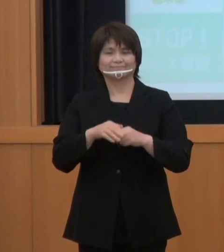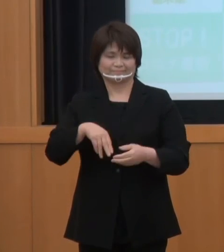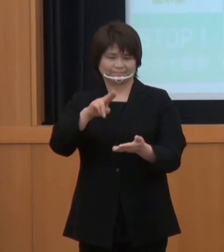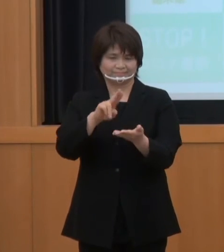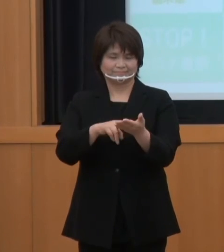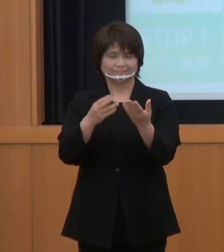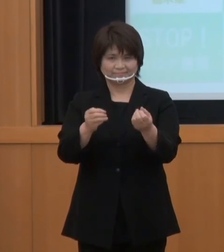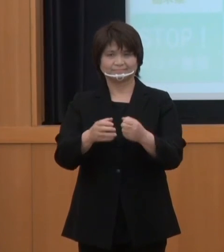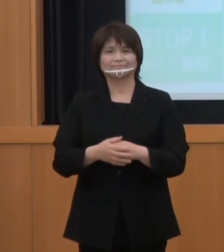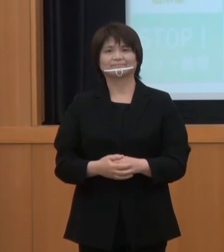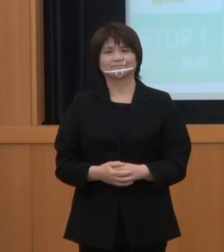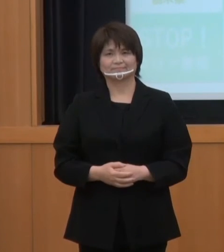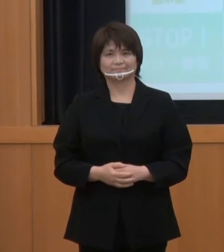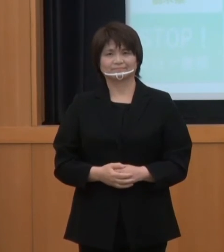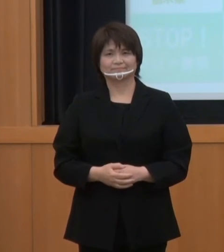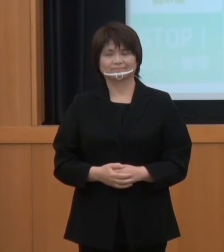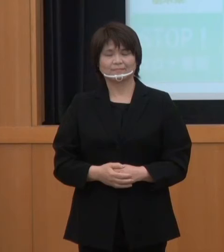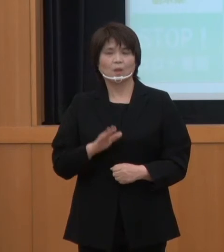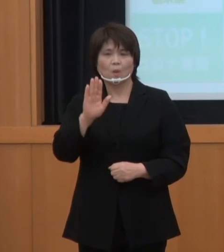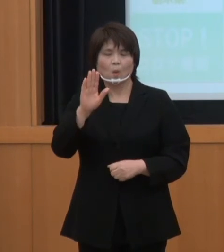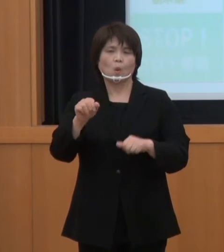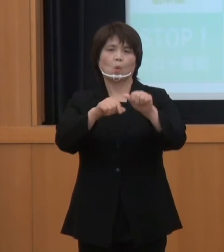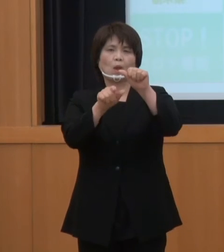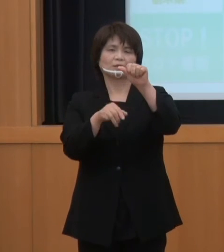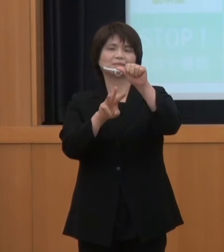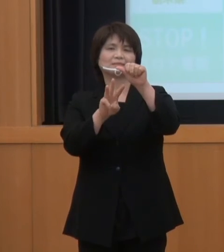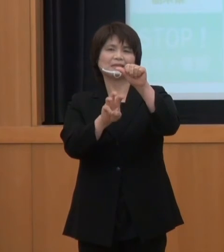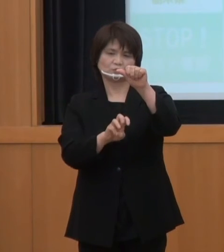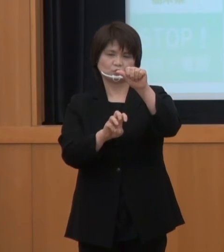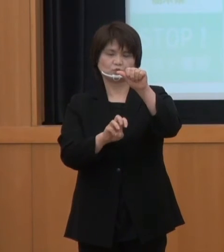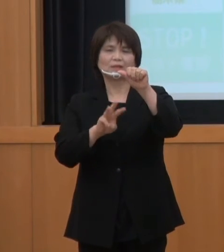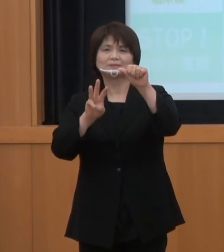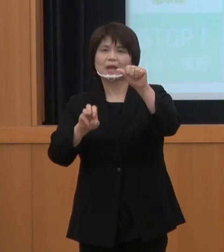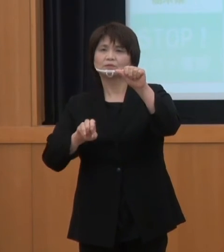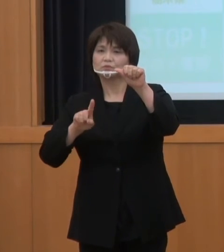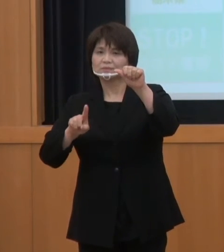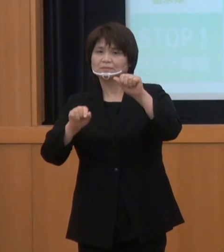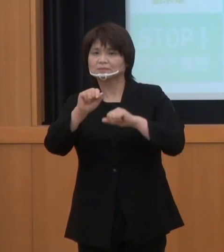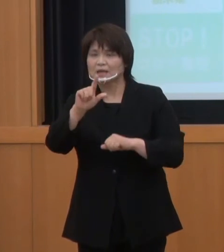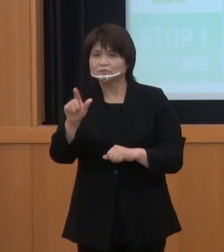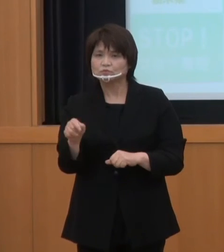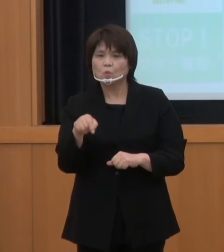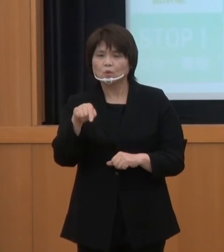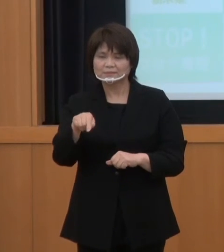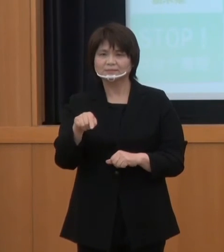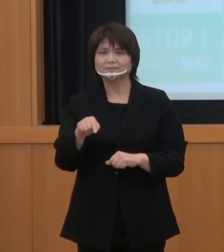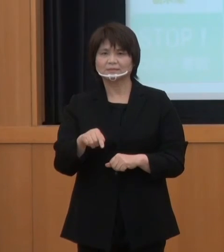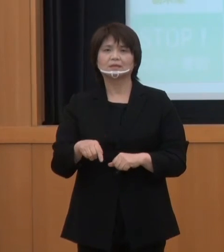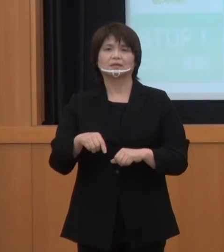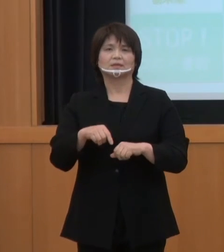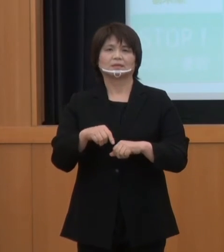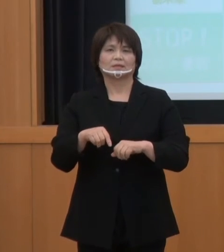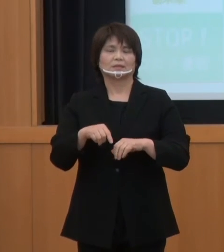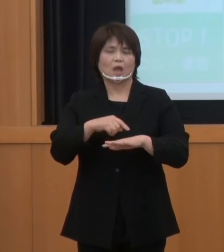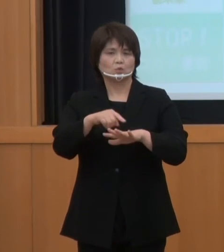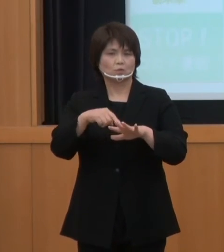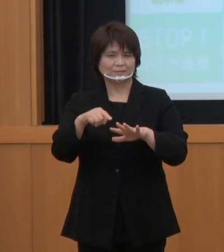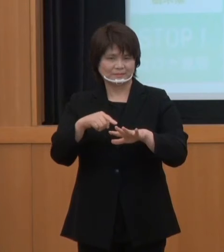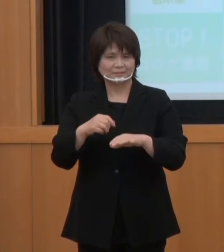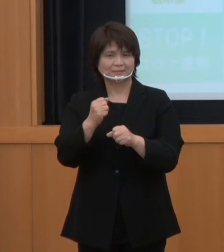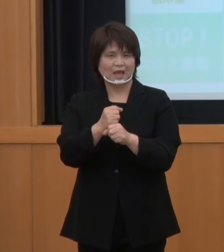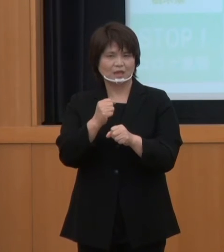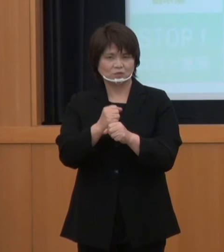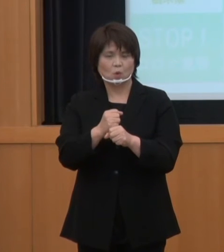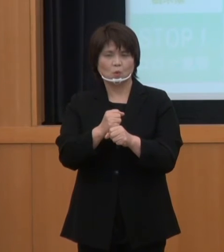決定しまして、5月31日月曜日、栃木産業創造プラザ内に開